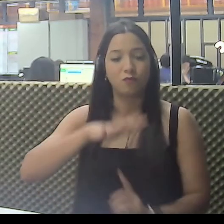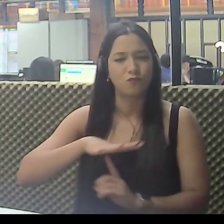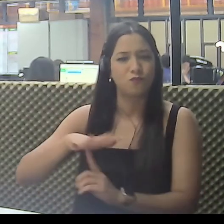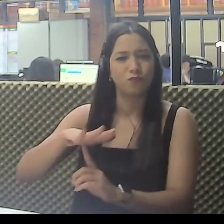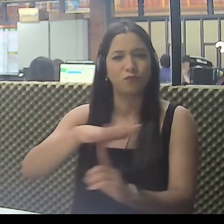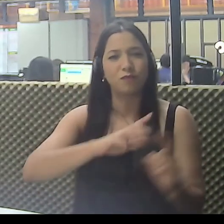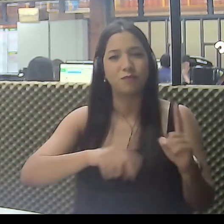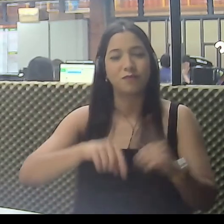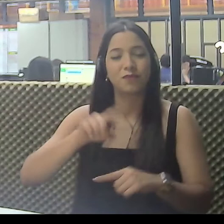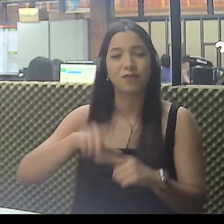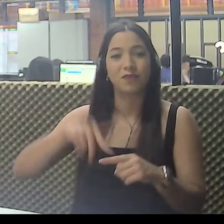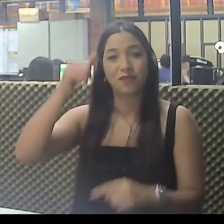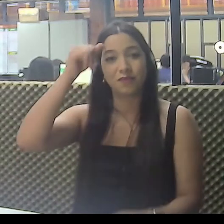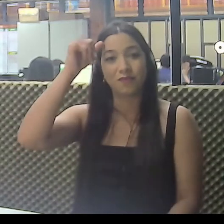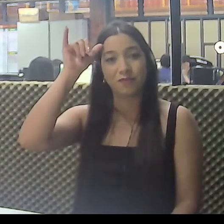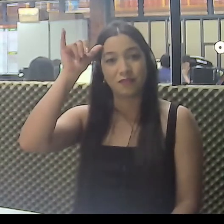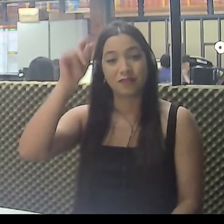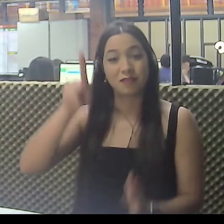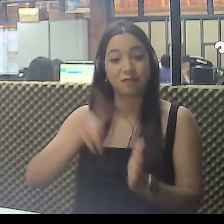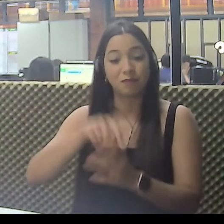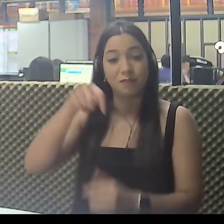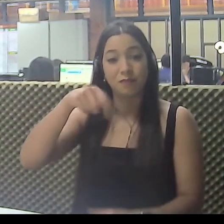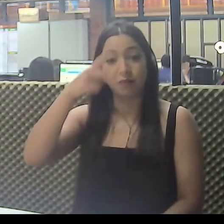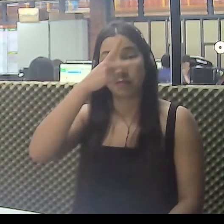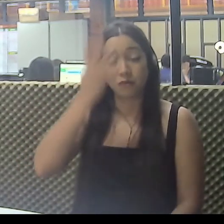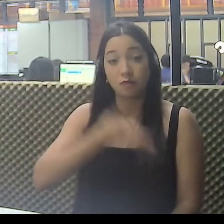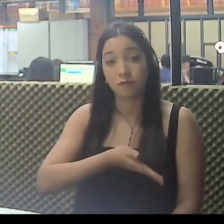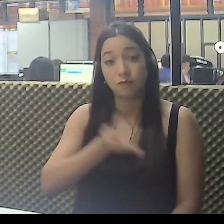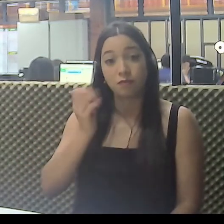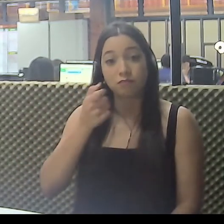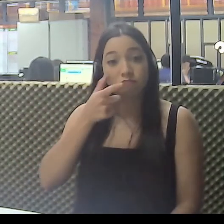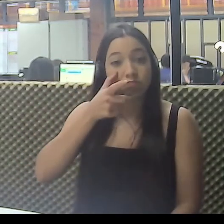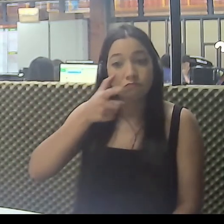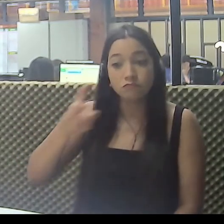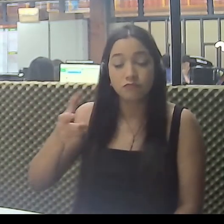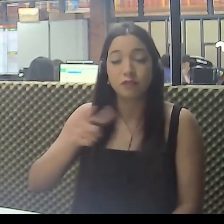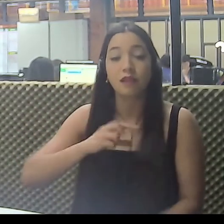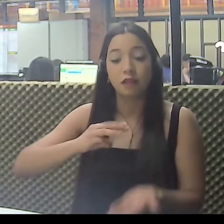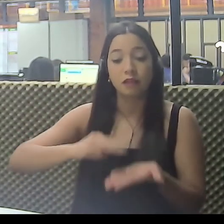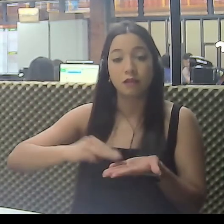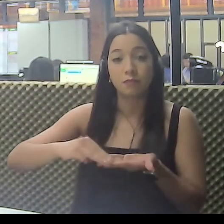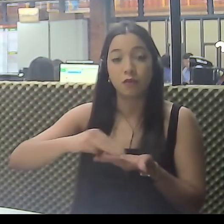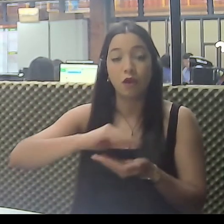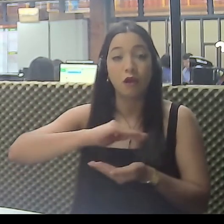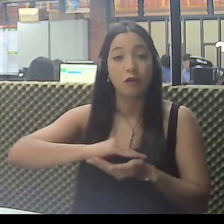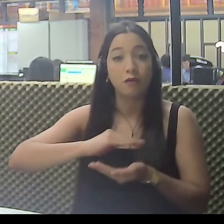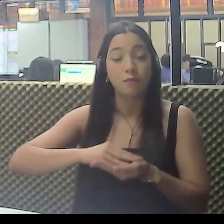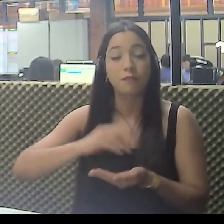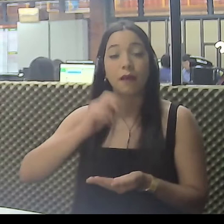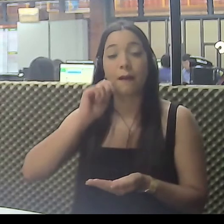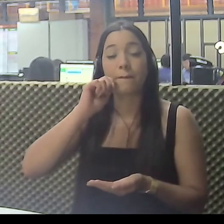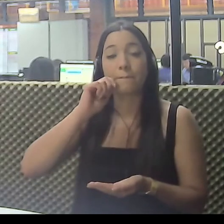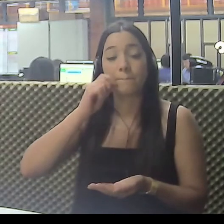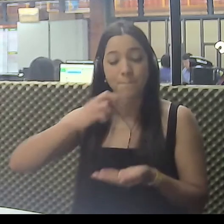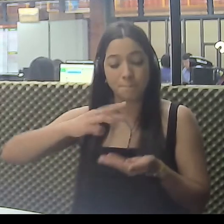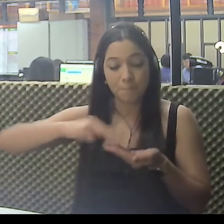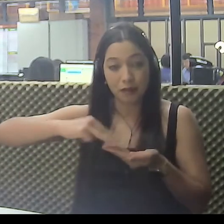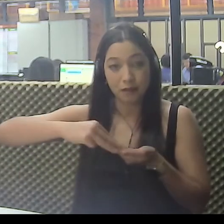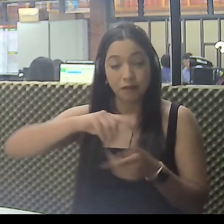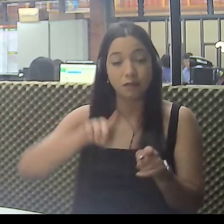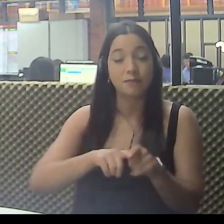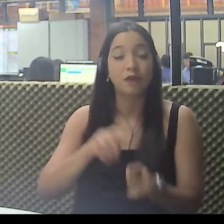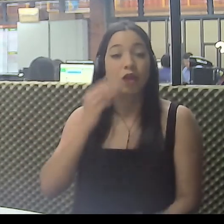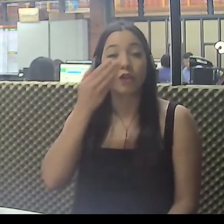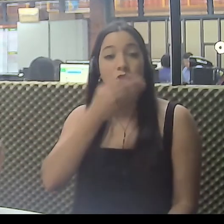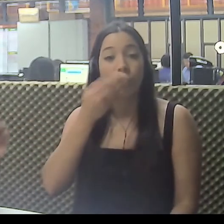de produtos rurais, no local onde o frequentador pode conferir tapioca, pamonha, pastel frito na hora ou adquirir